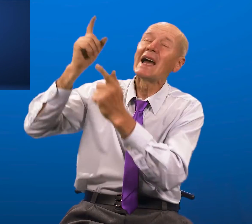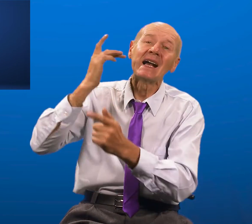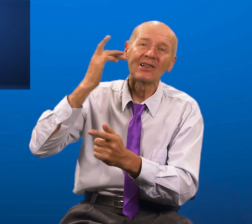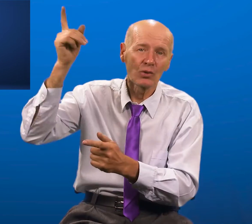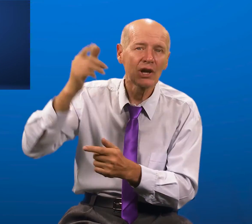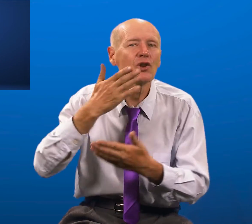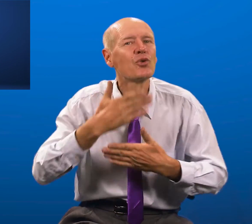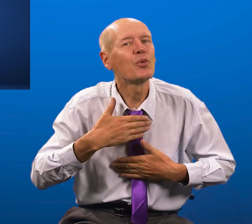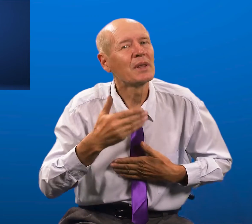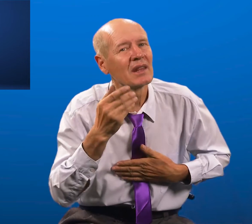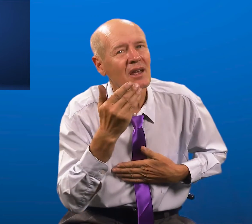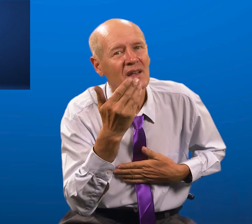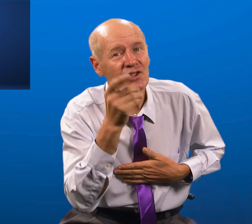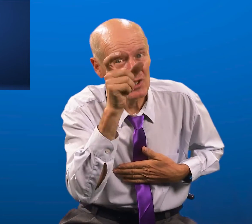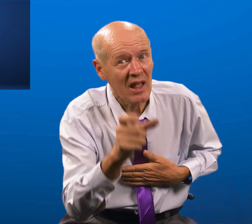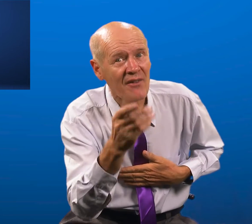любит.